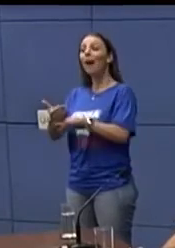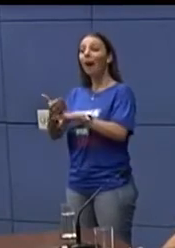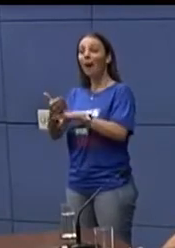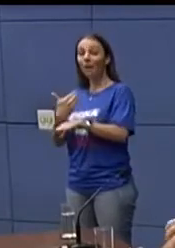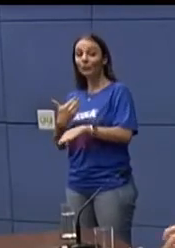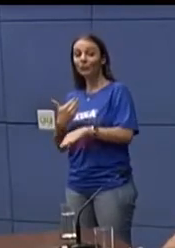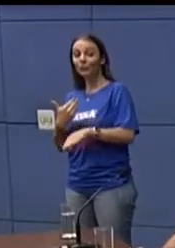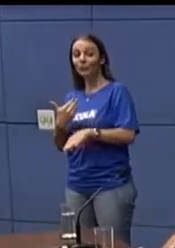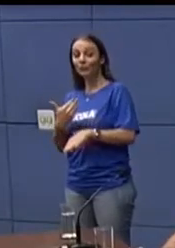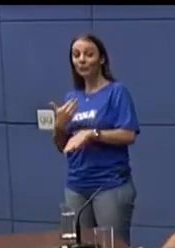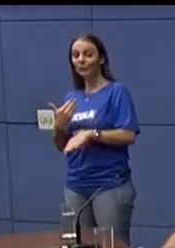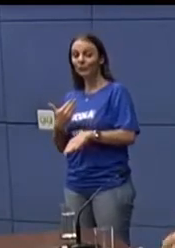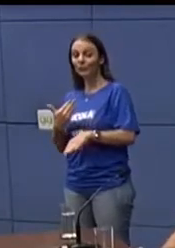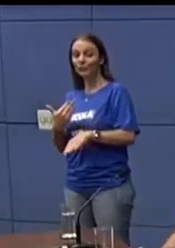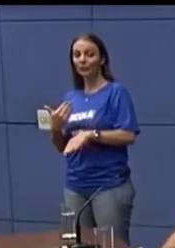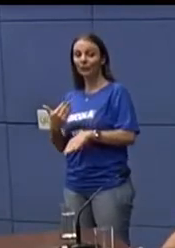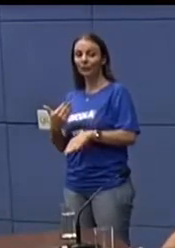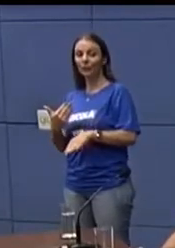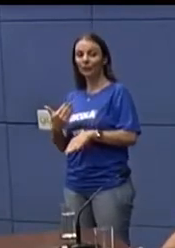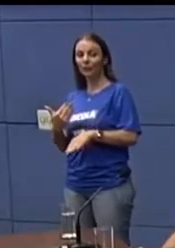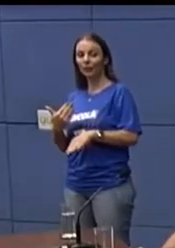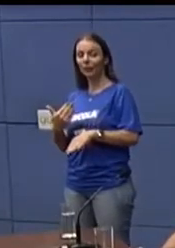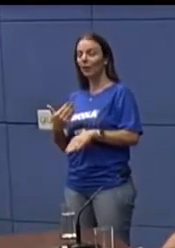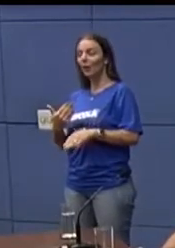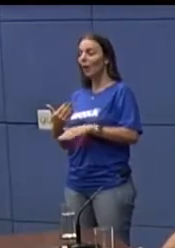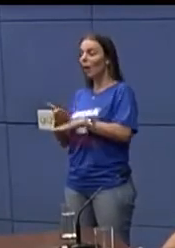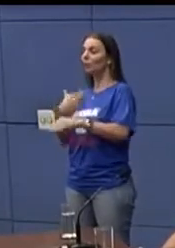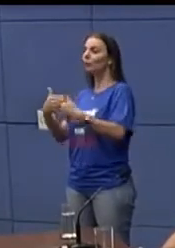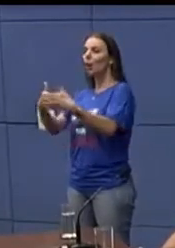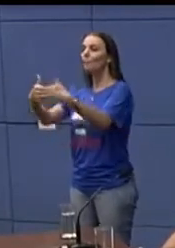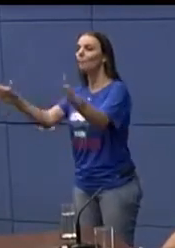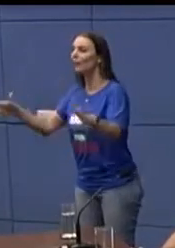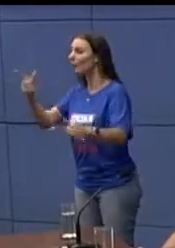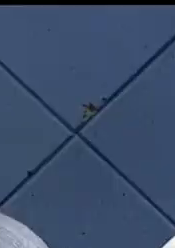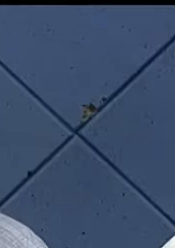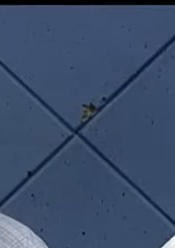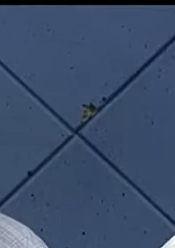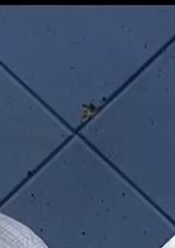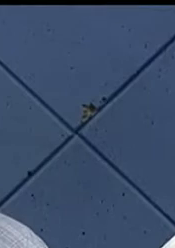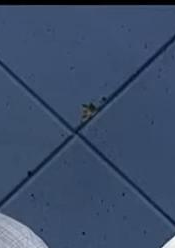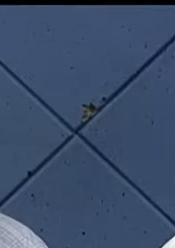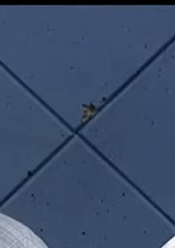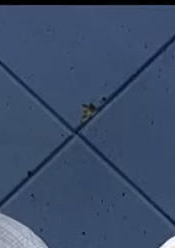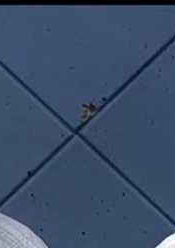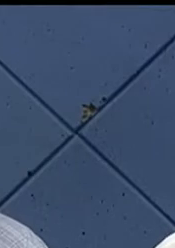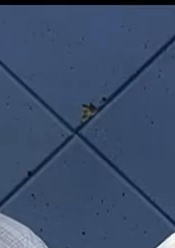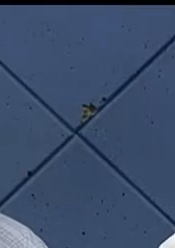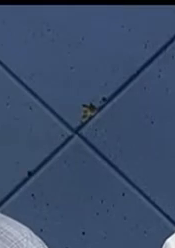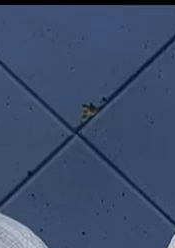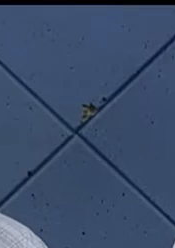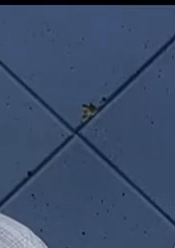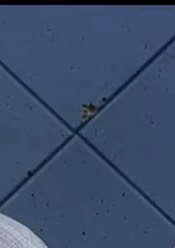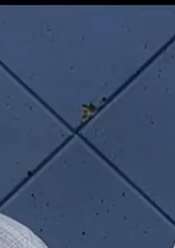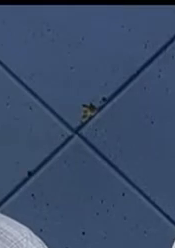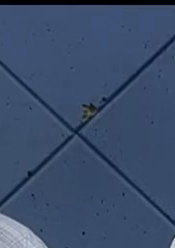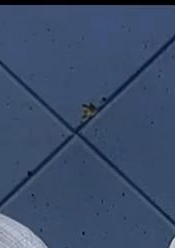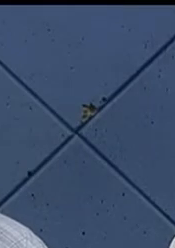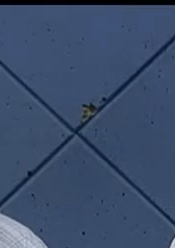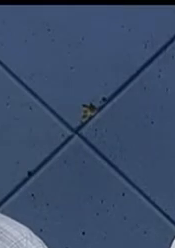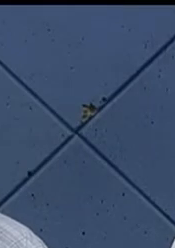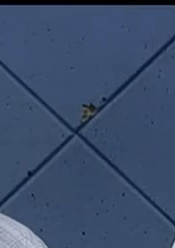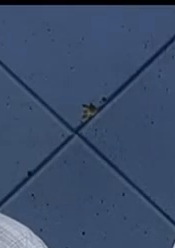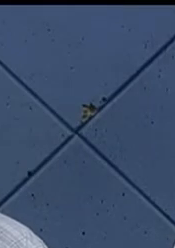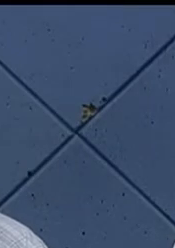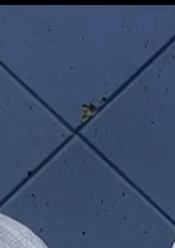adiante, nós vamos depois abrir também para que as pessoas elas possam se manifestar. Eu fiz uma rápida leitura aqui